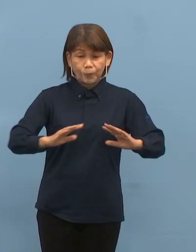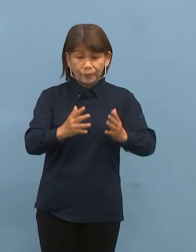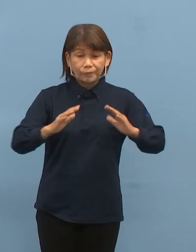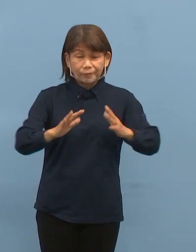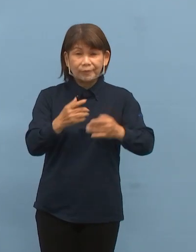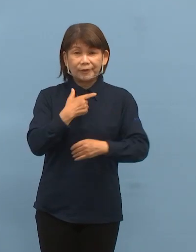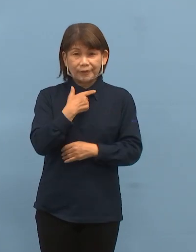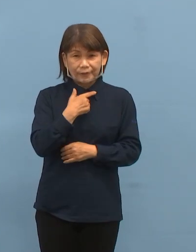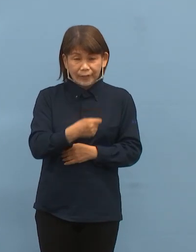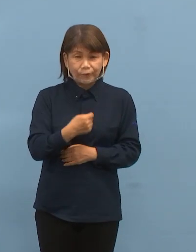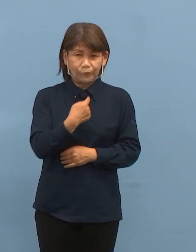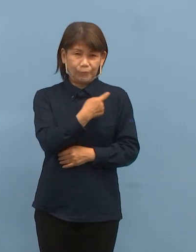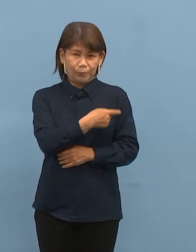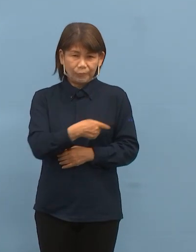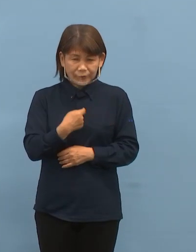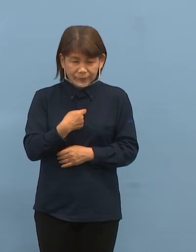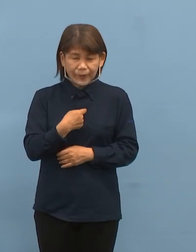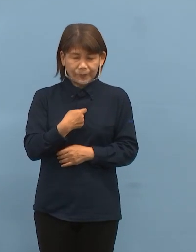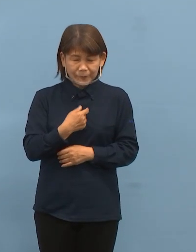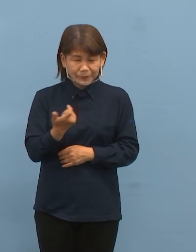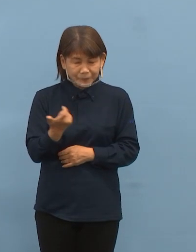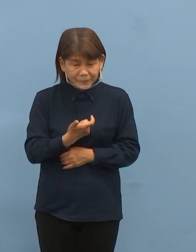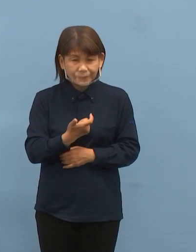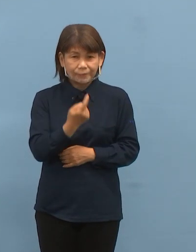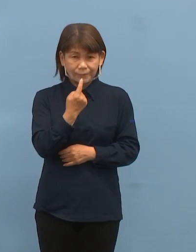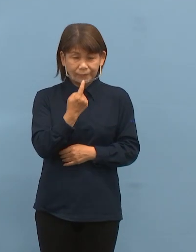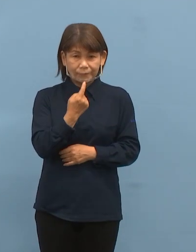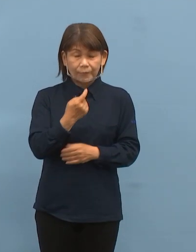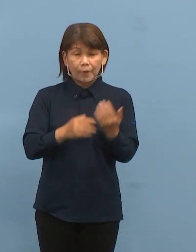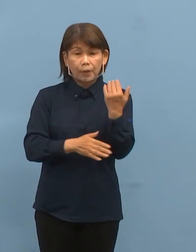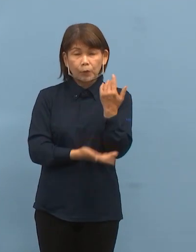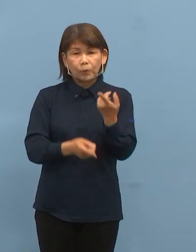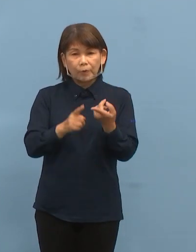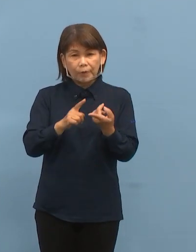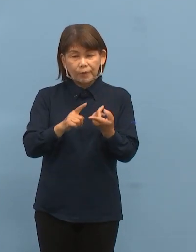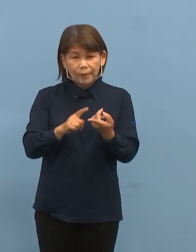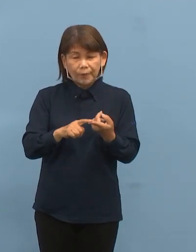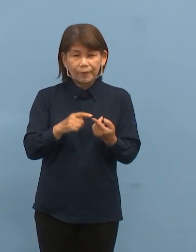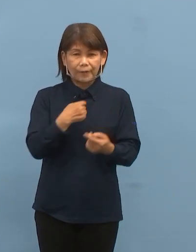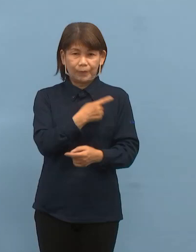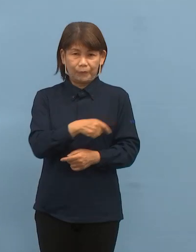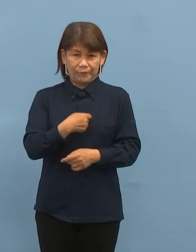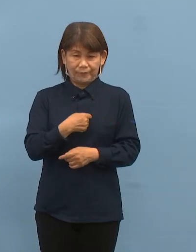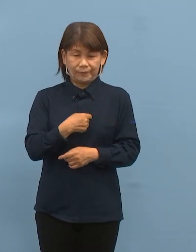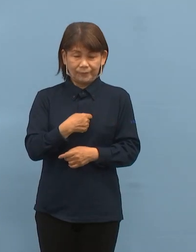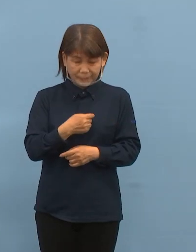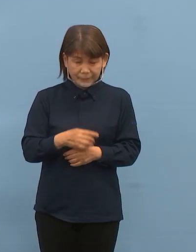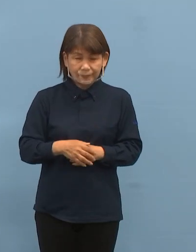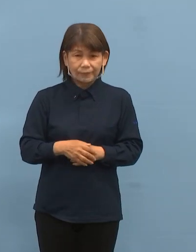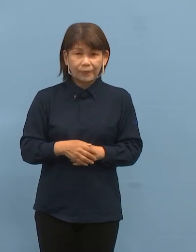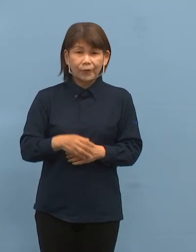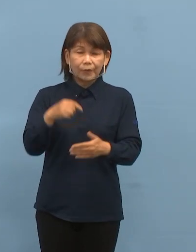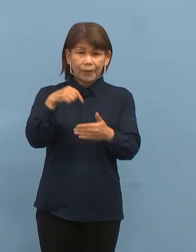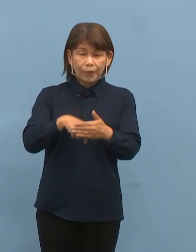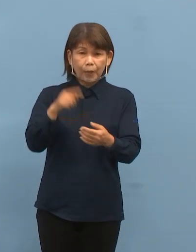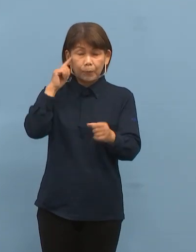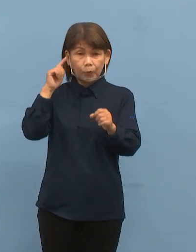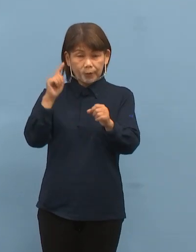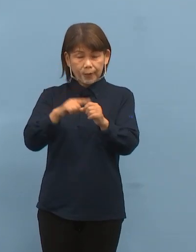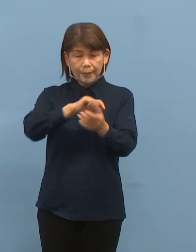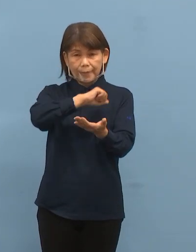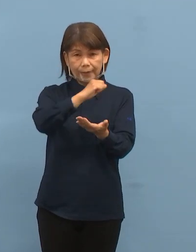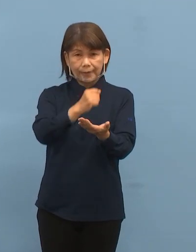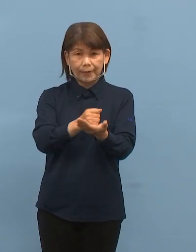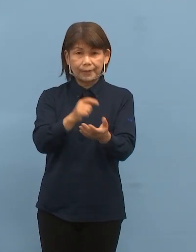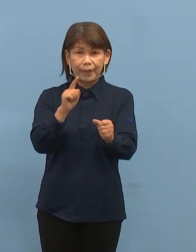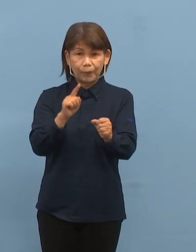それはもう全く変わっておりません。そこが基本的な姿勢でございます。でその中で、その目的達成のためにですね、